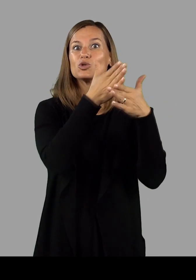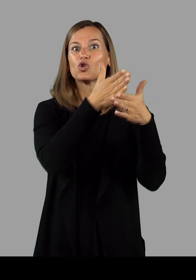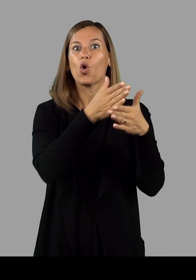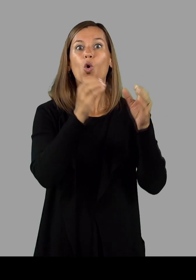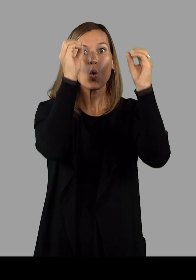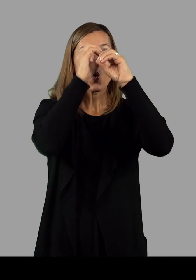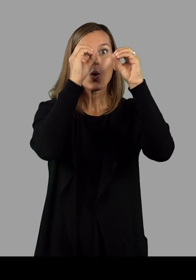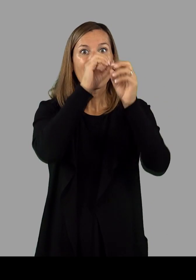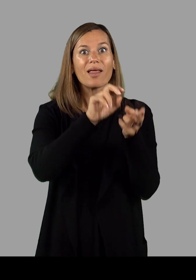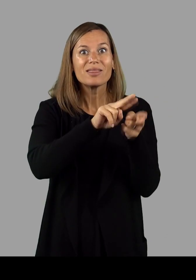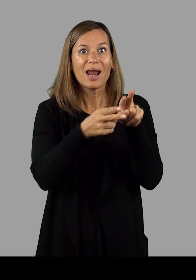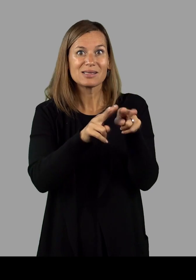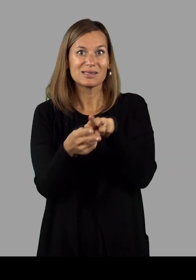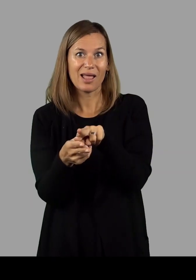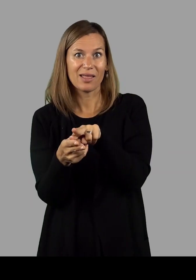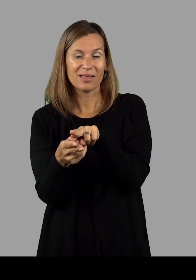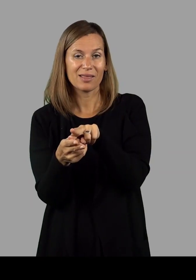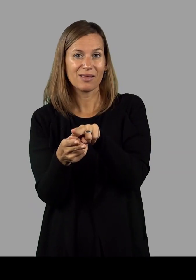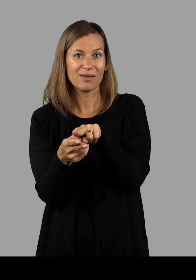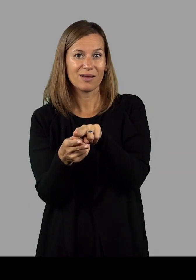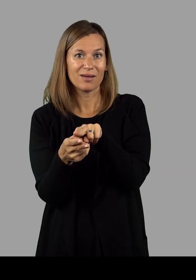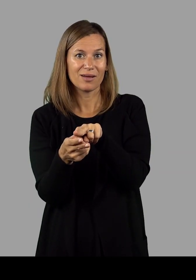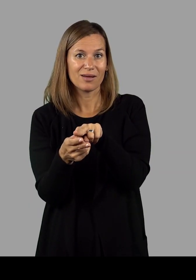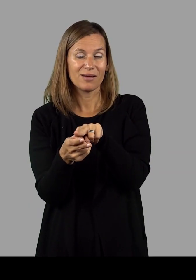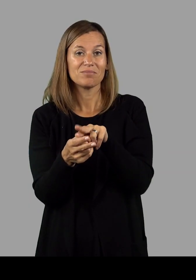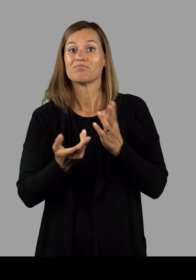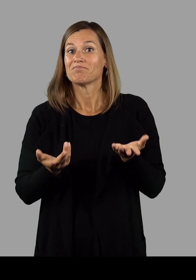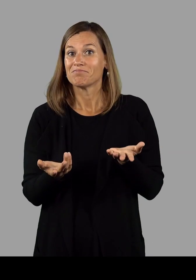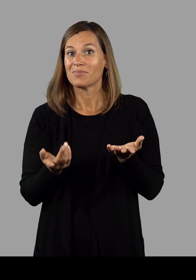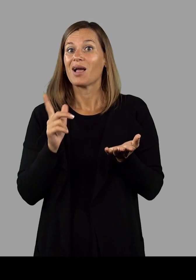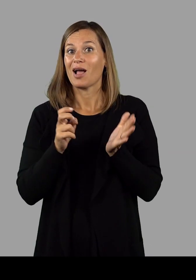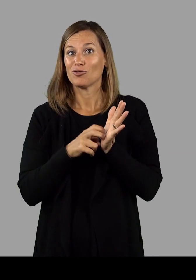Google Translate. In kaj